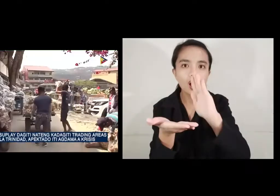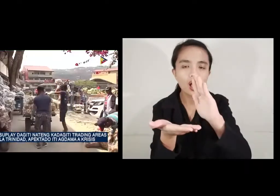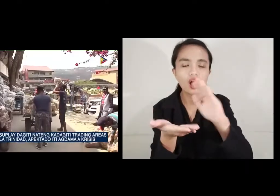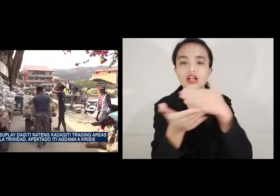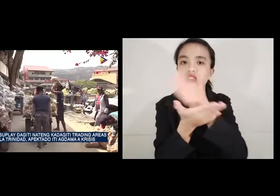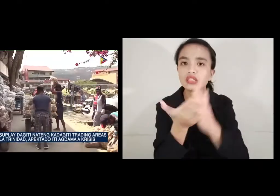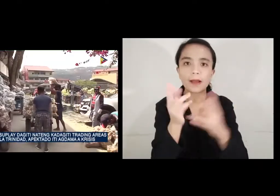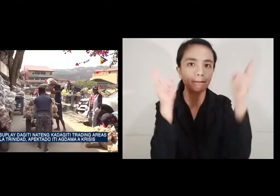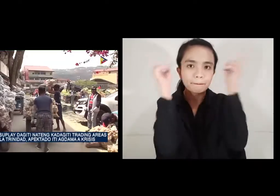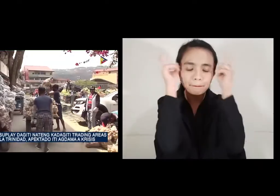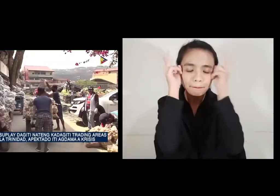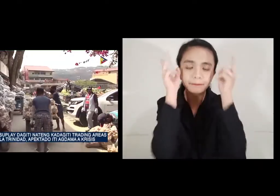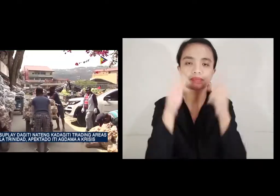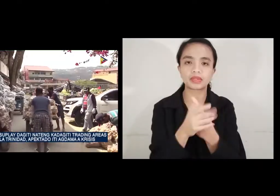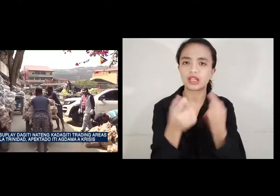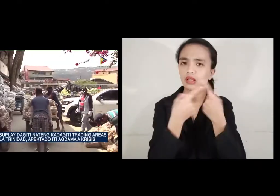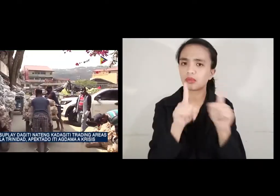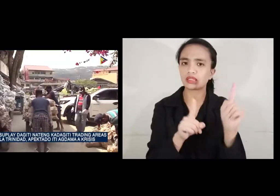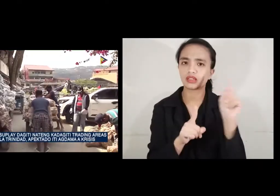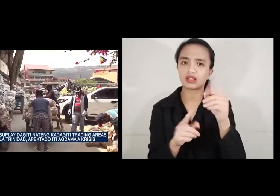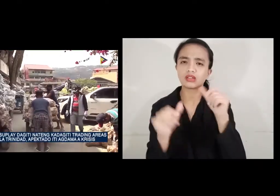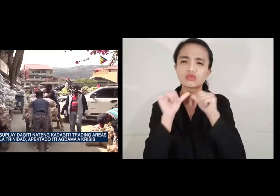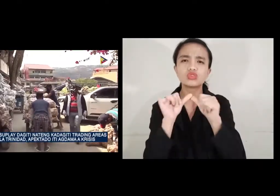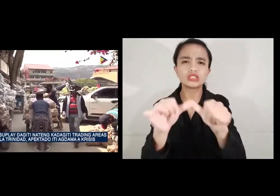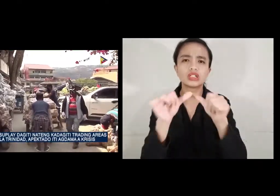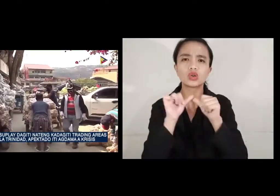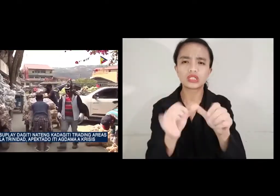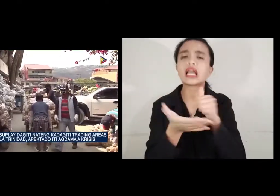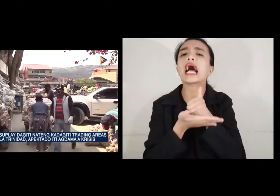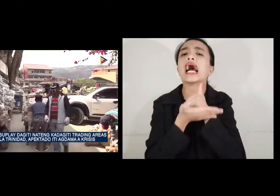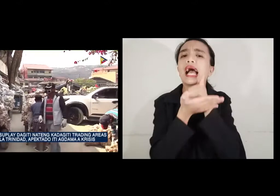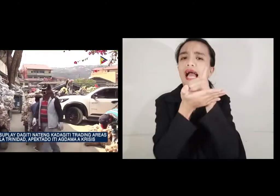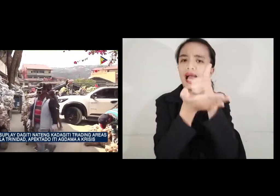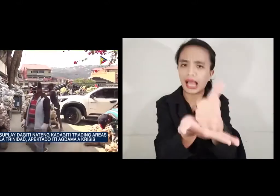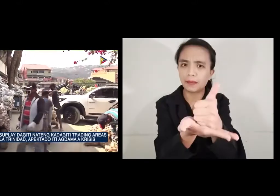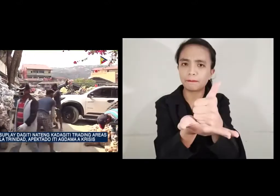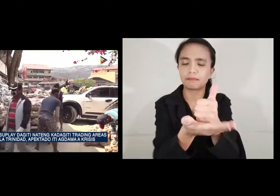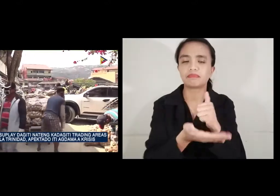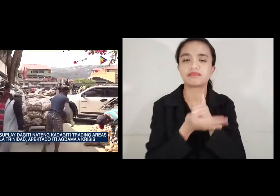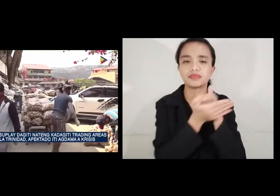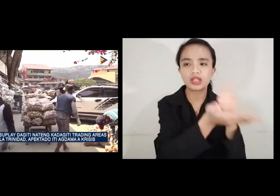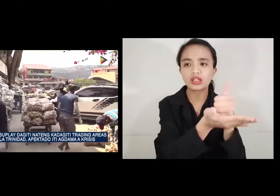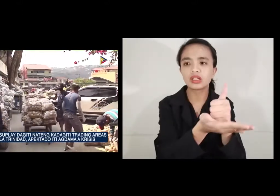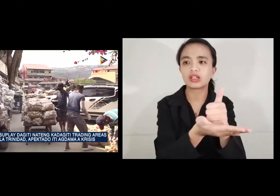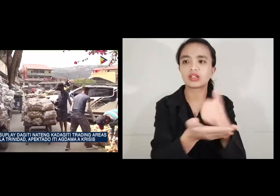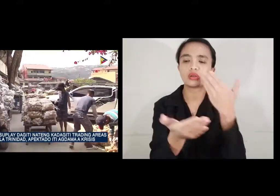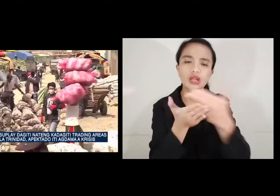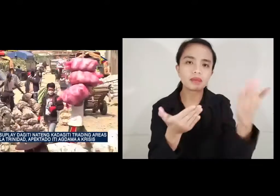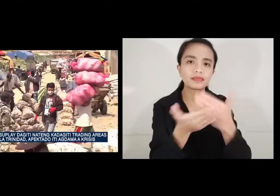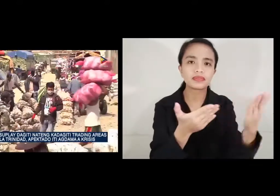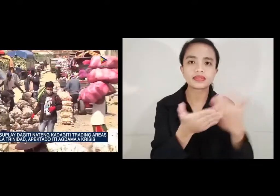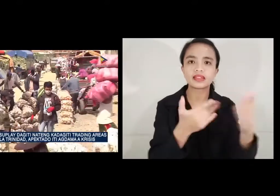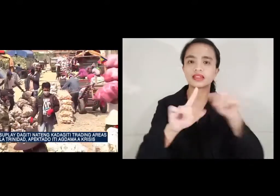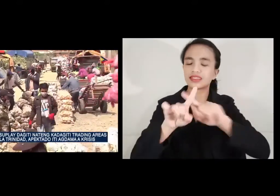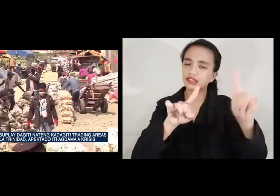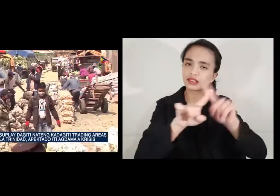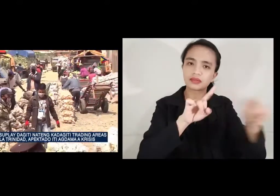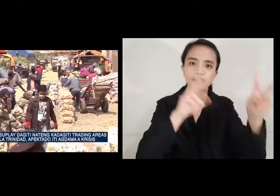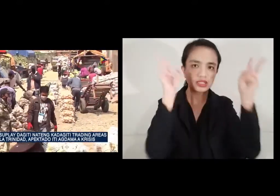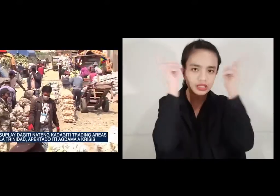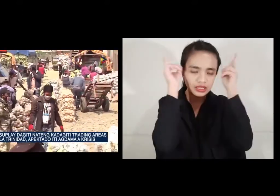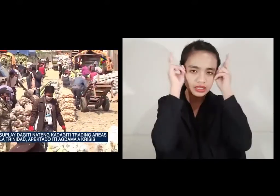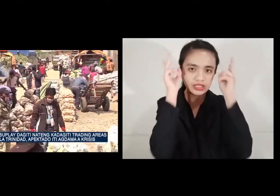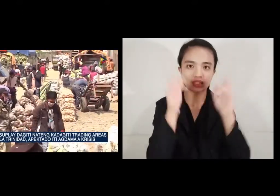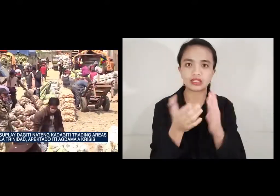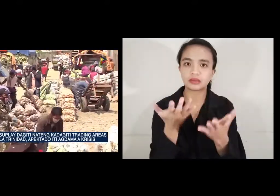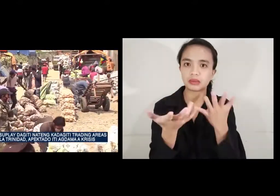aging iti nangina a presyo dagiti daddumaan nateng sadyay. Ken namnamaanda nga agtultuloy ti ayuda nga ipapaay dagiti masukinan amang gatang